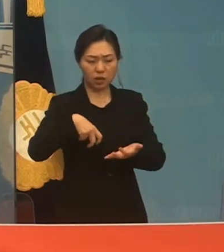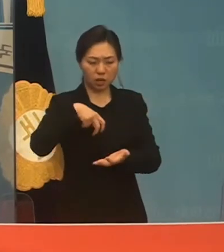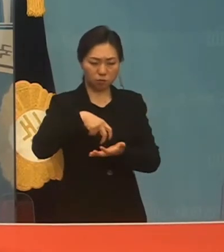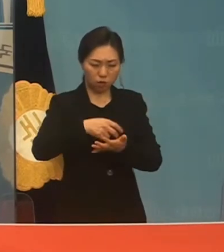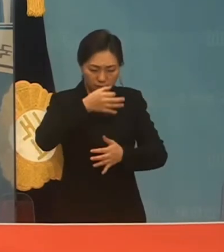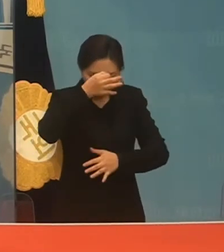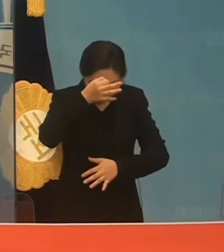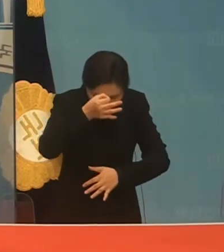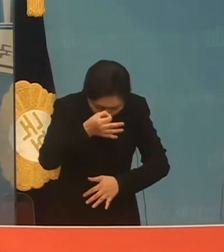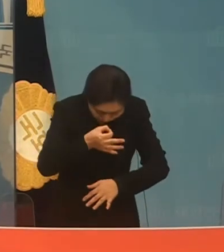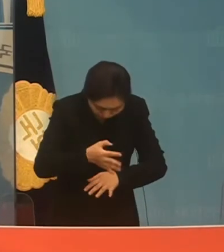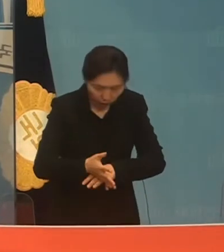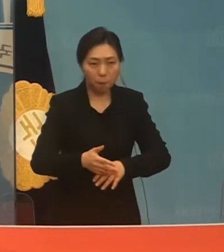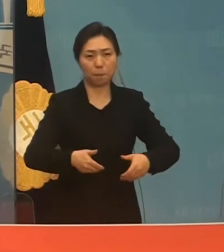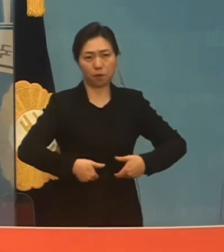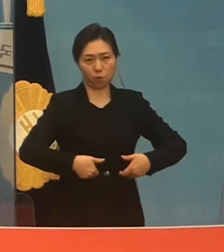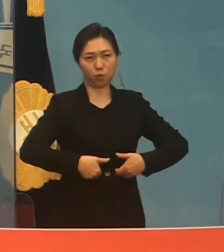것입니다.